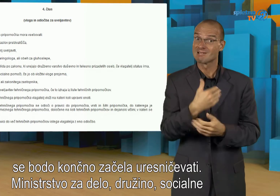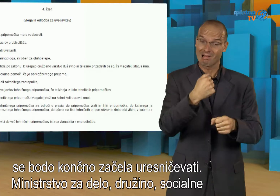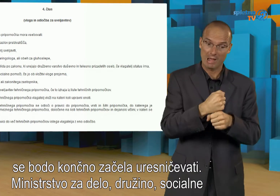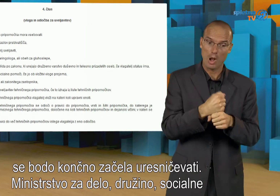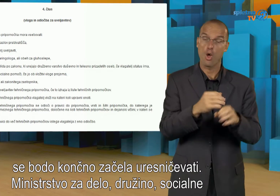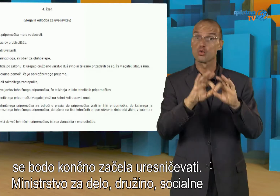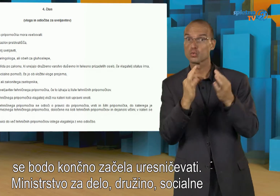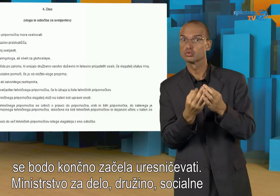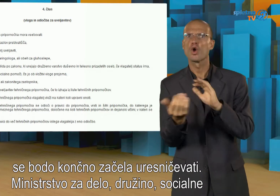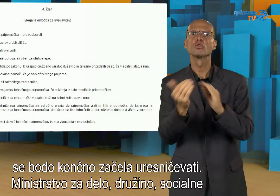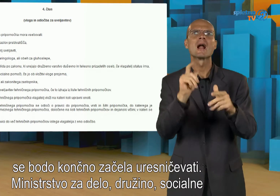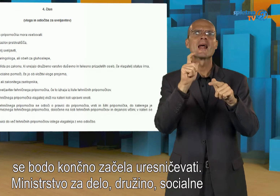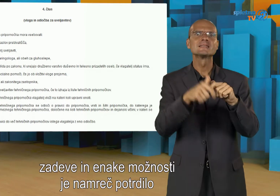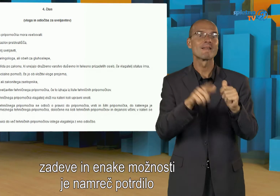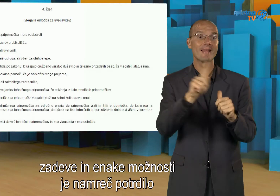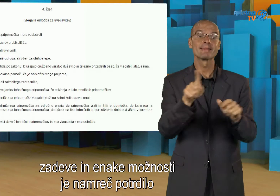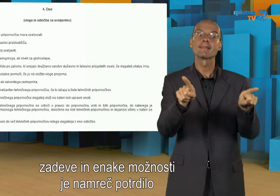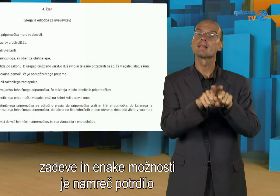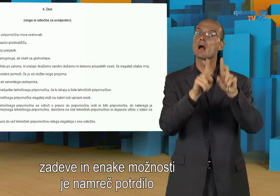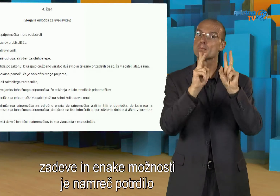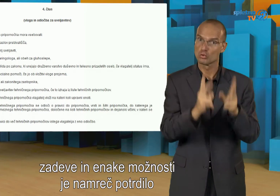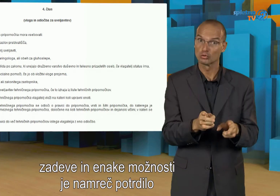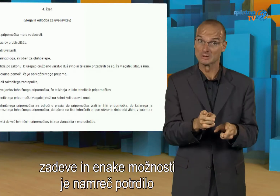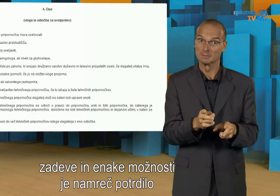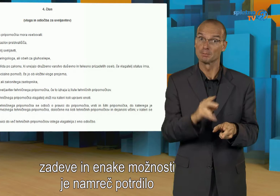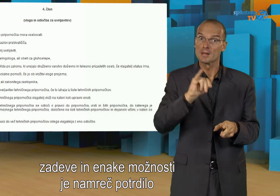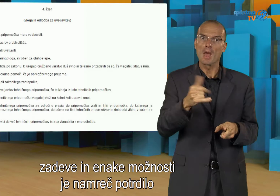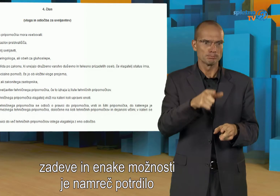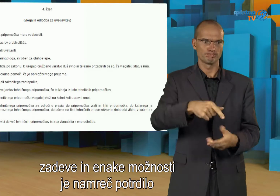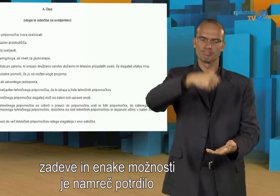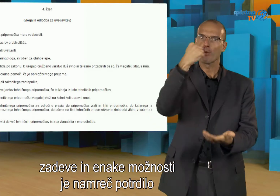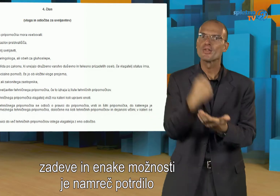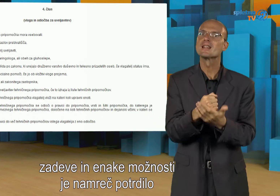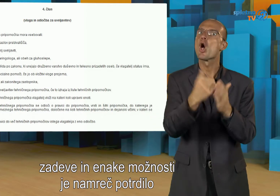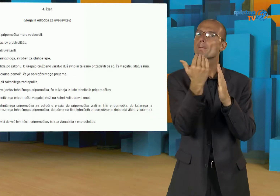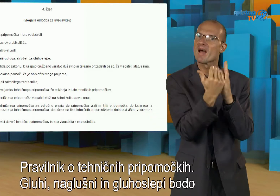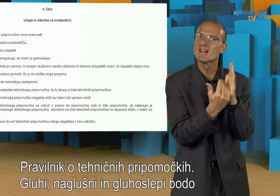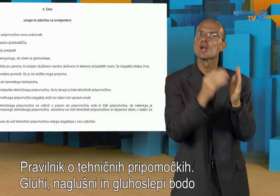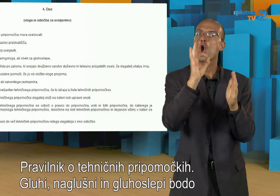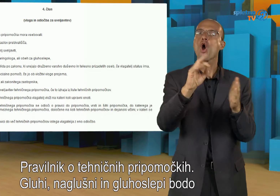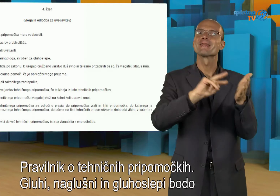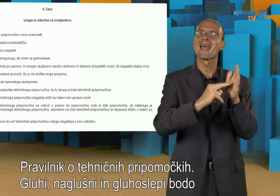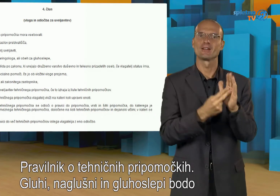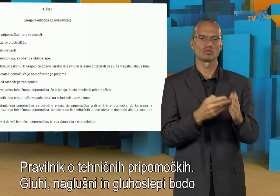Ministrstvo za delo, družino, socialne zadeve in enake možnosti je namreč potrdilo pravilnik o tehničnih